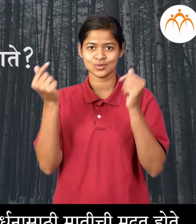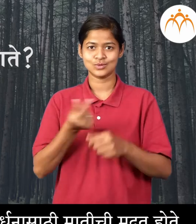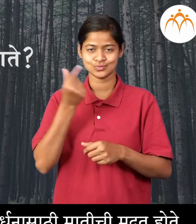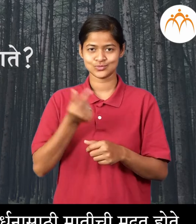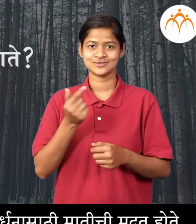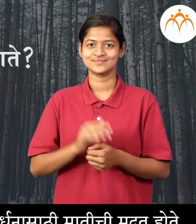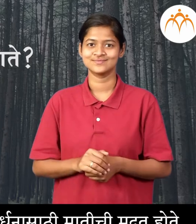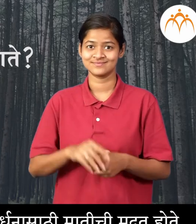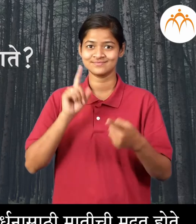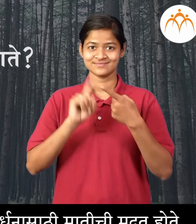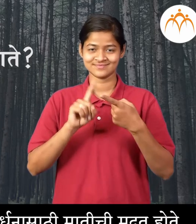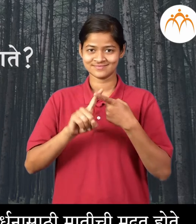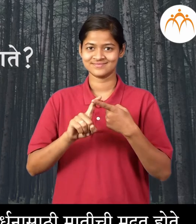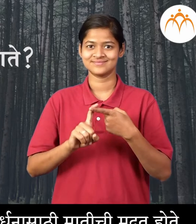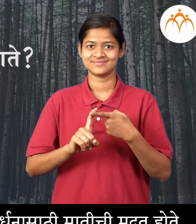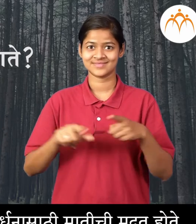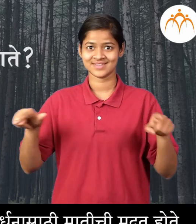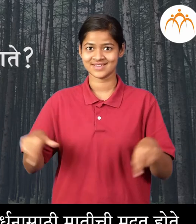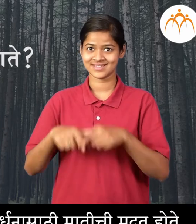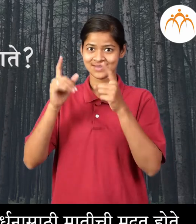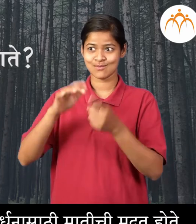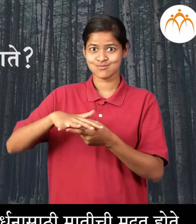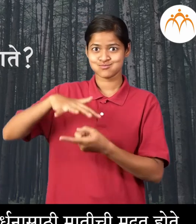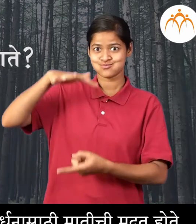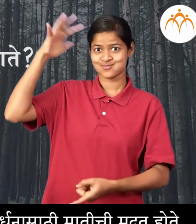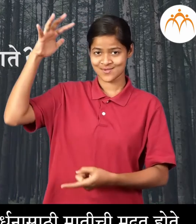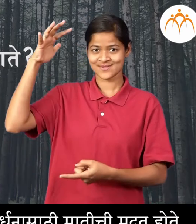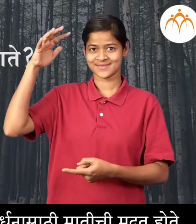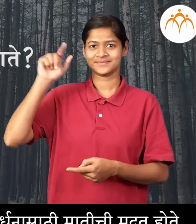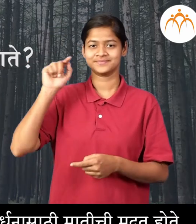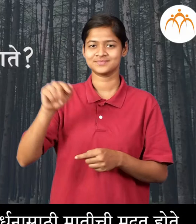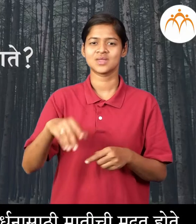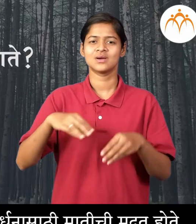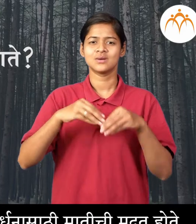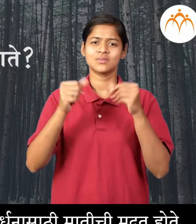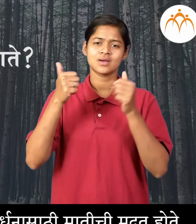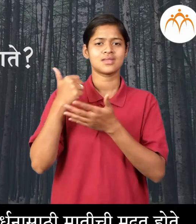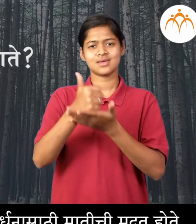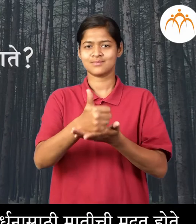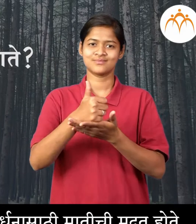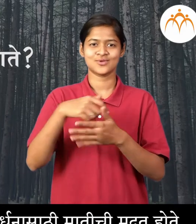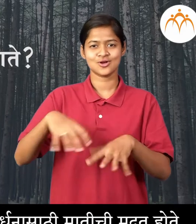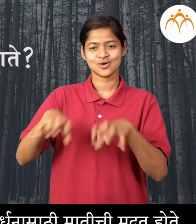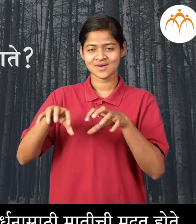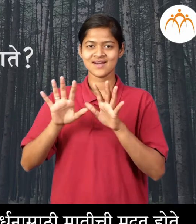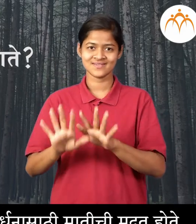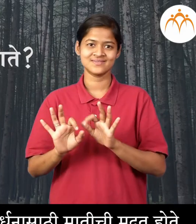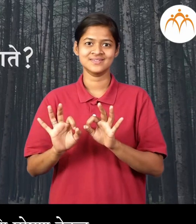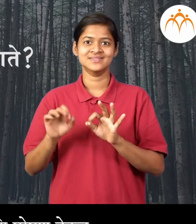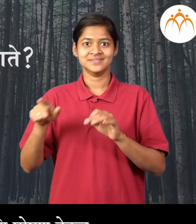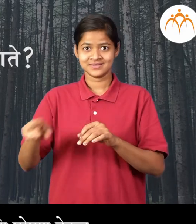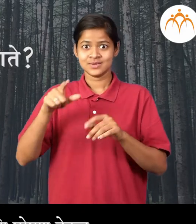मुरुदे से उपयोग अ, वनस्पतिन चा संवर्धना साथी, वाधी साथी माती ची मदत होते